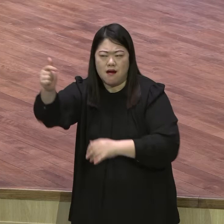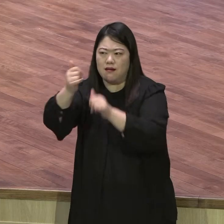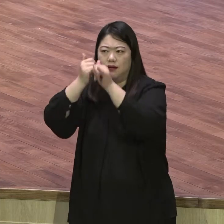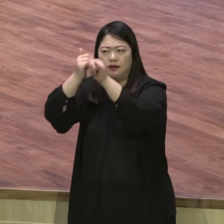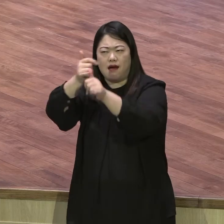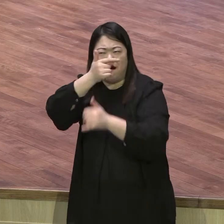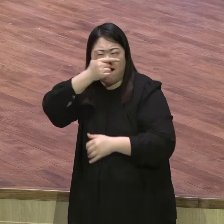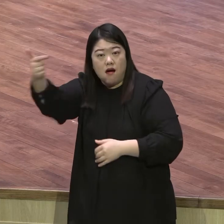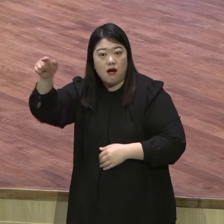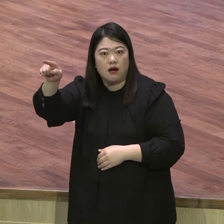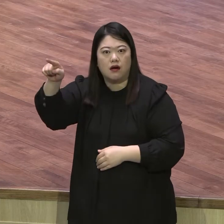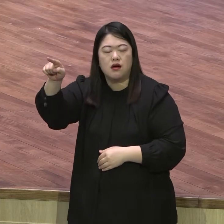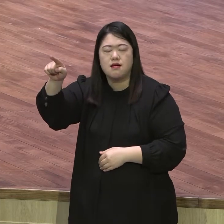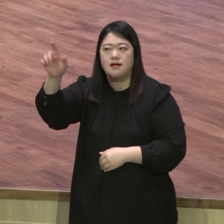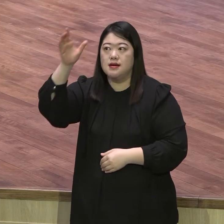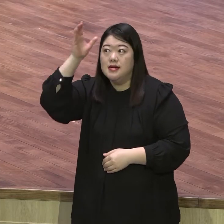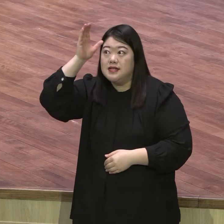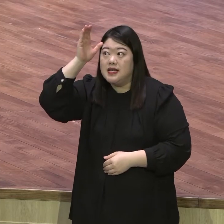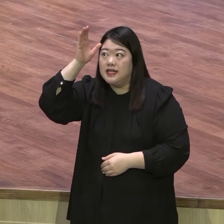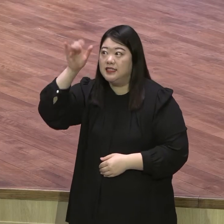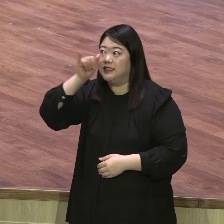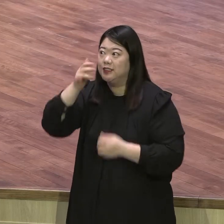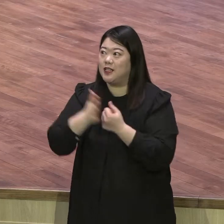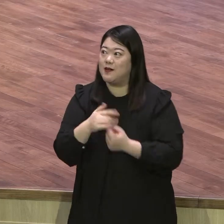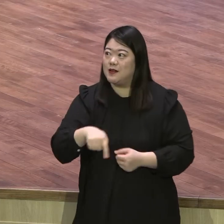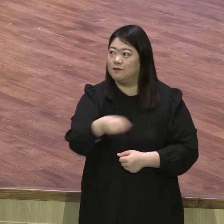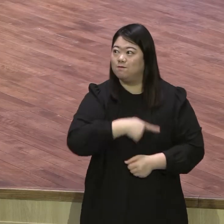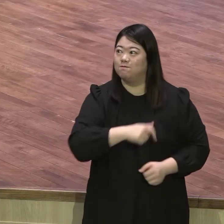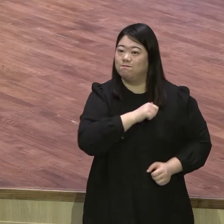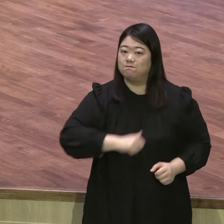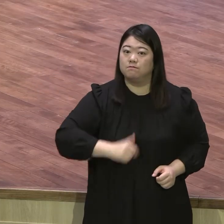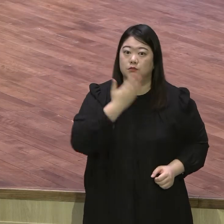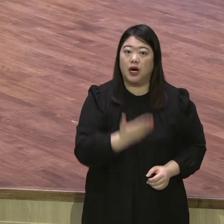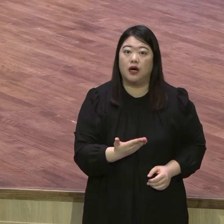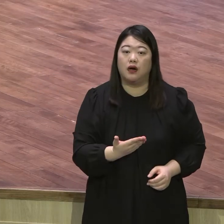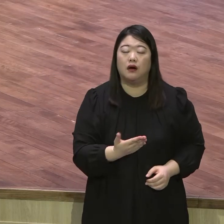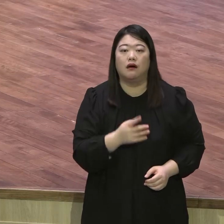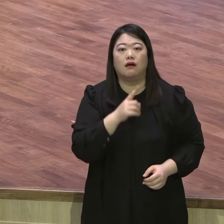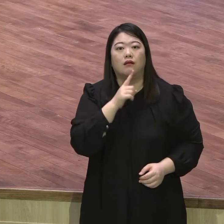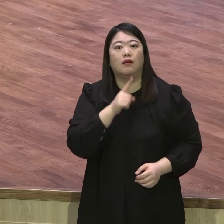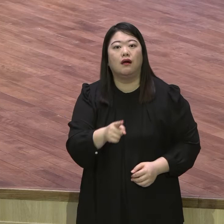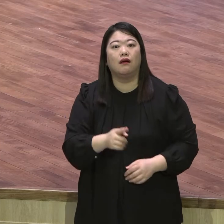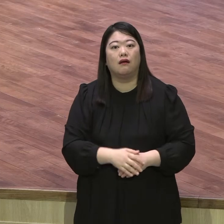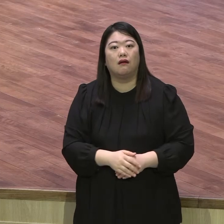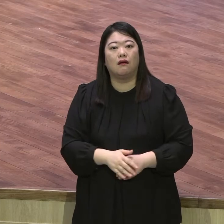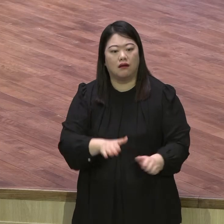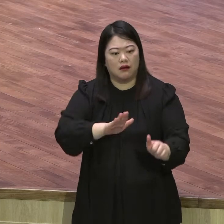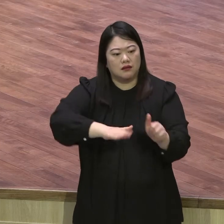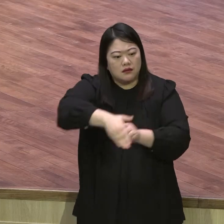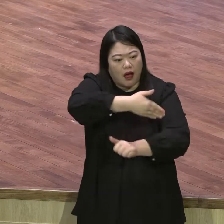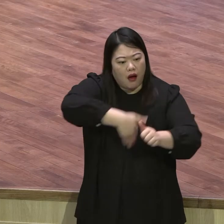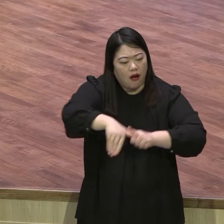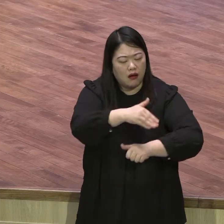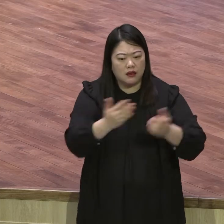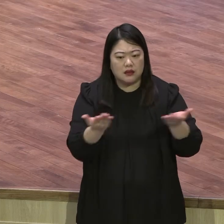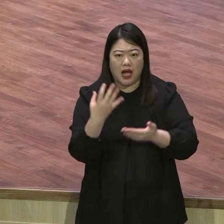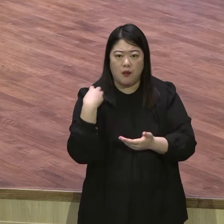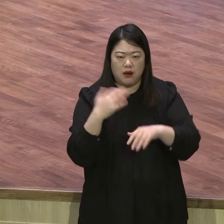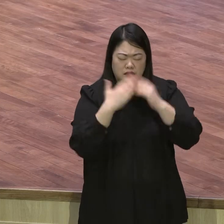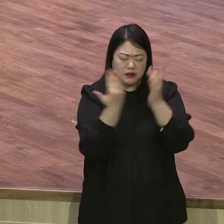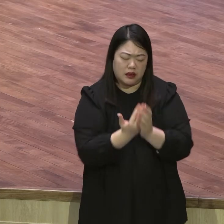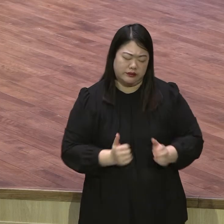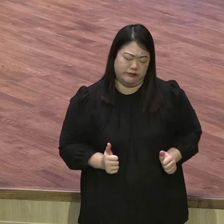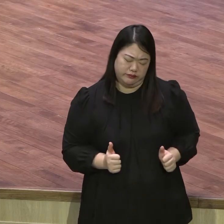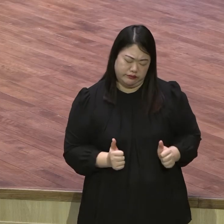사도 바울은 생명 닿는 순간까지, 그래서 자신에게 주어진 사명을